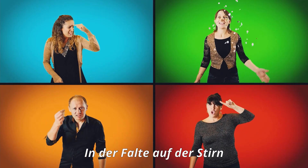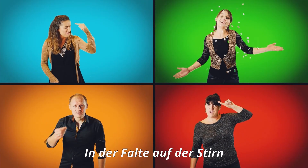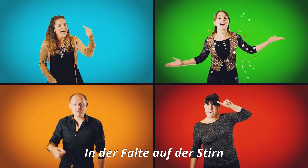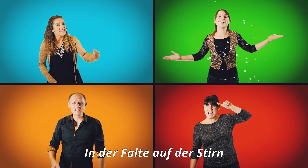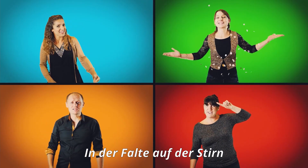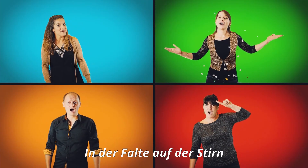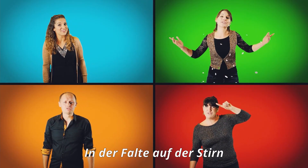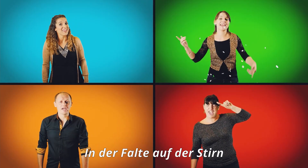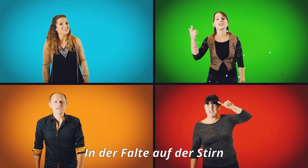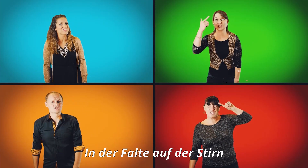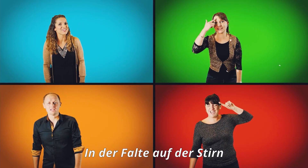In der Falte auf der Stirn.